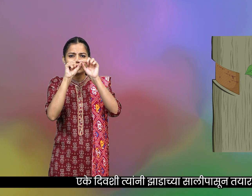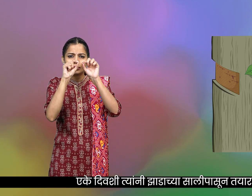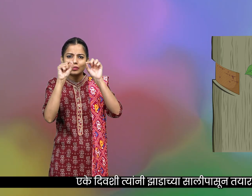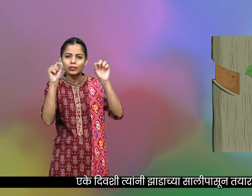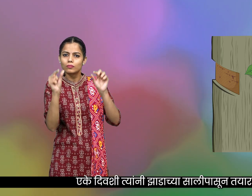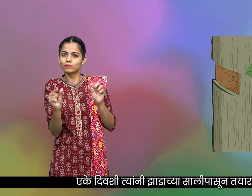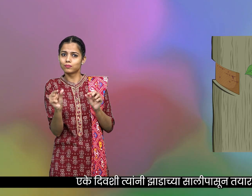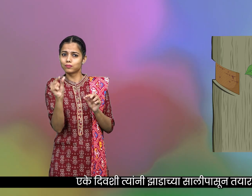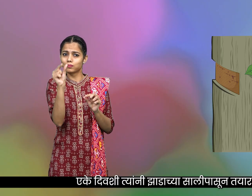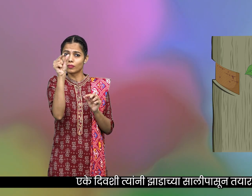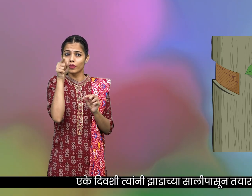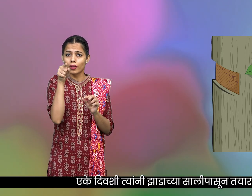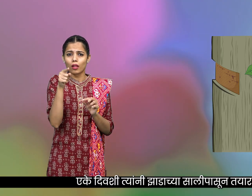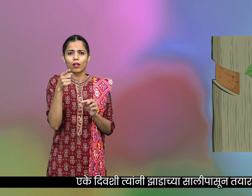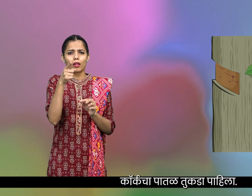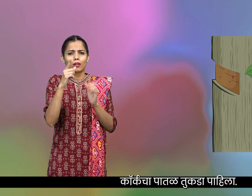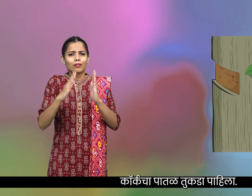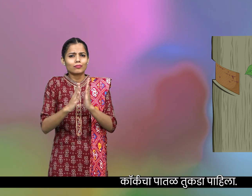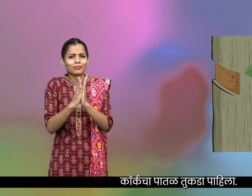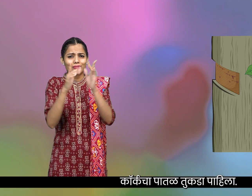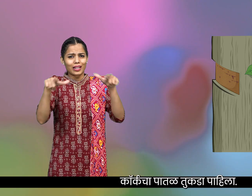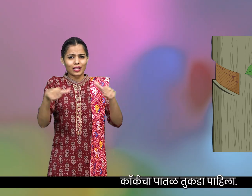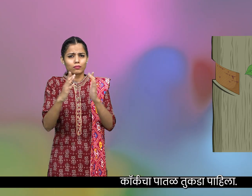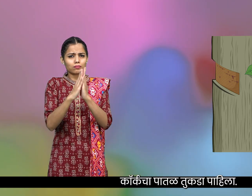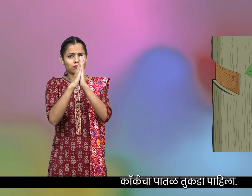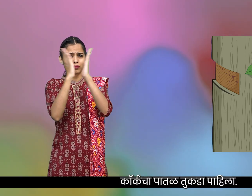सालीपासून तयार होणाऱ्या कॉर्कचा पातळ तुकडा पाहिला.